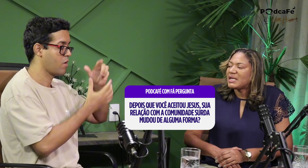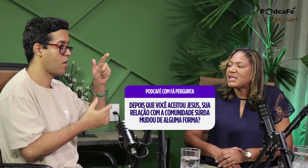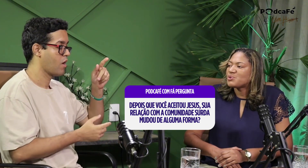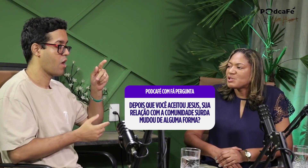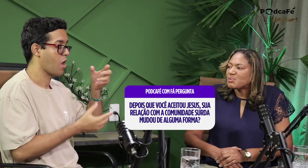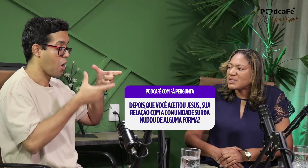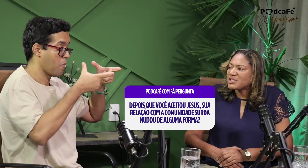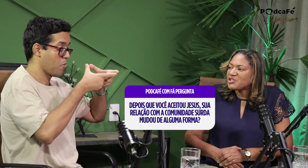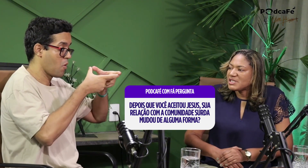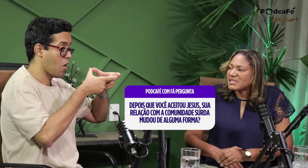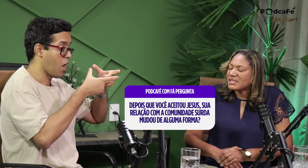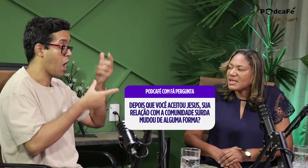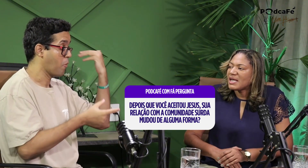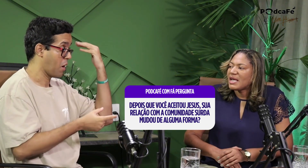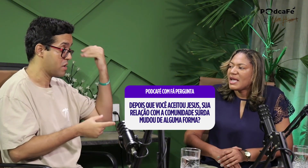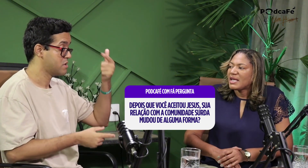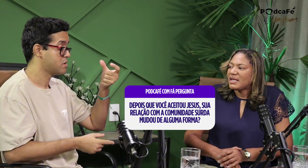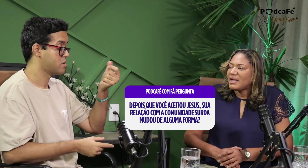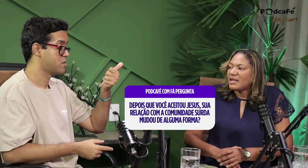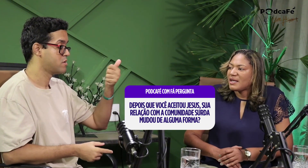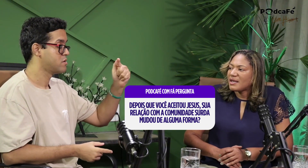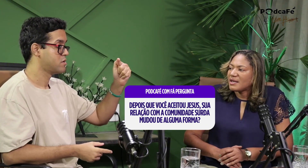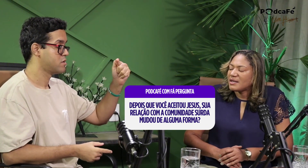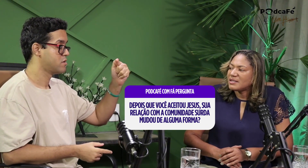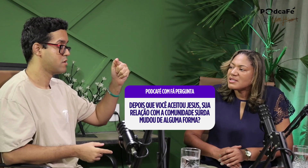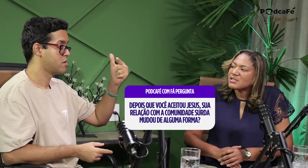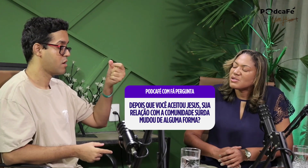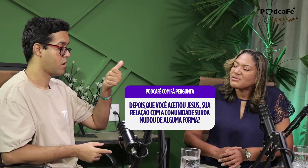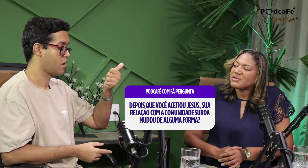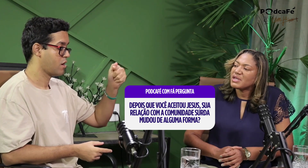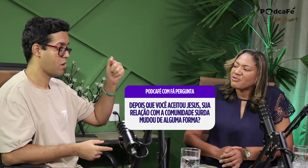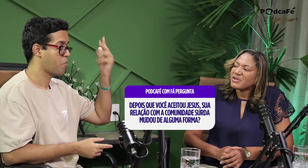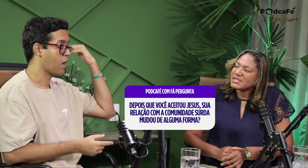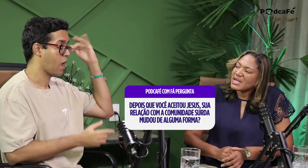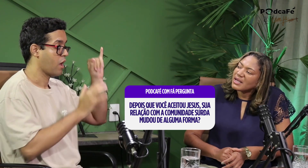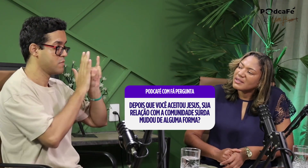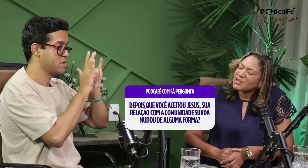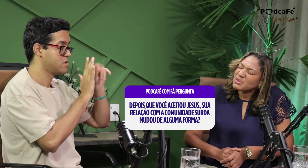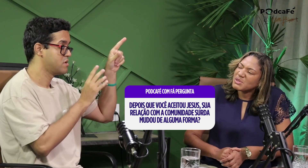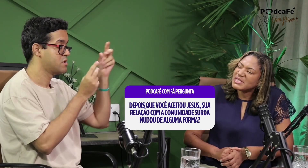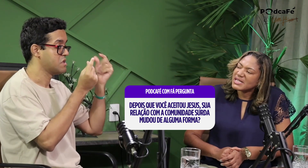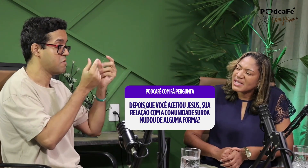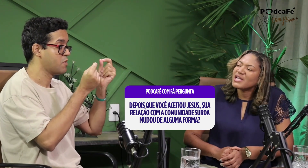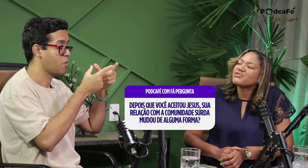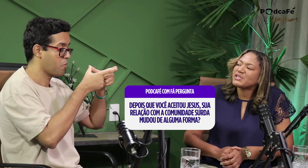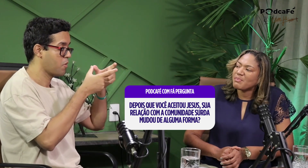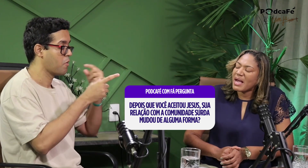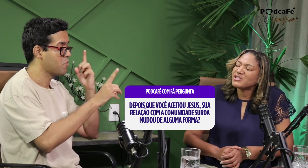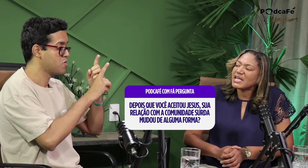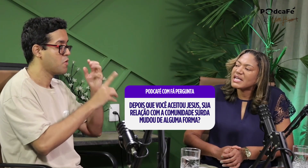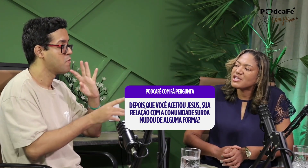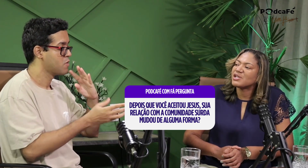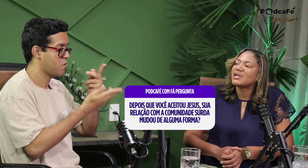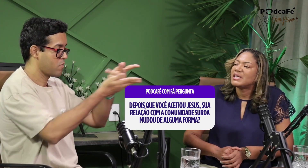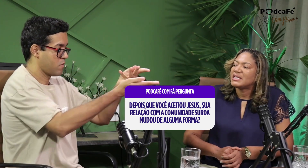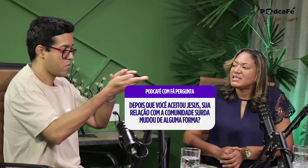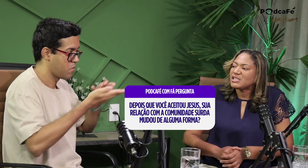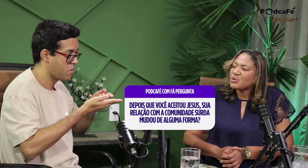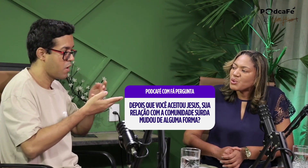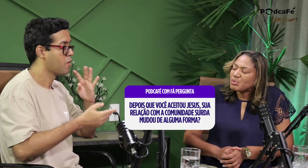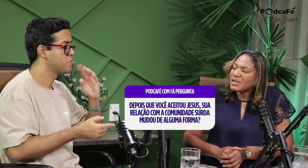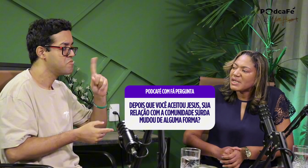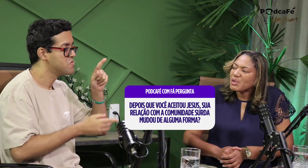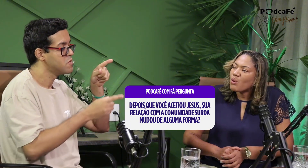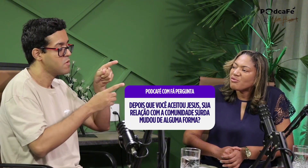surdo, e sua esposa Letícia, né? Antes eu fazia, né, 2017, fiz parte da igreja,